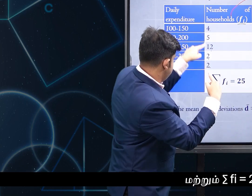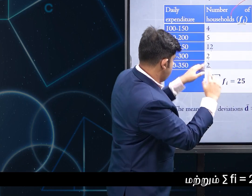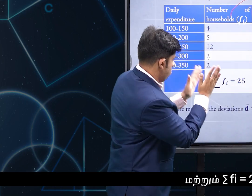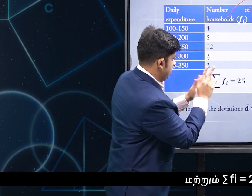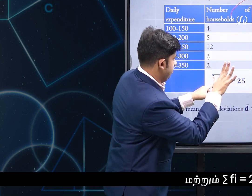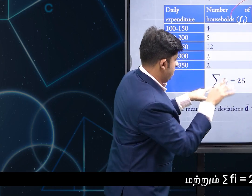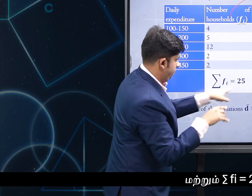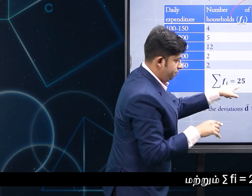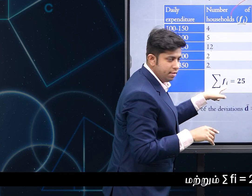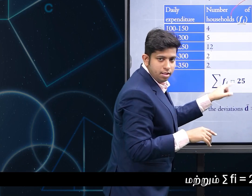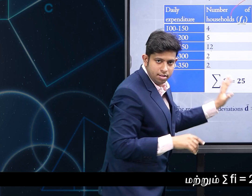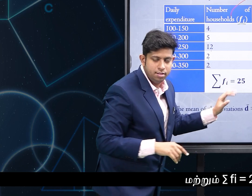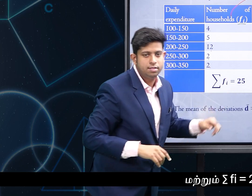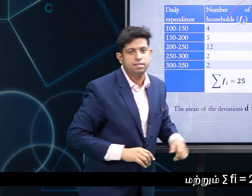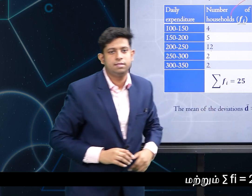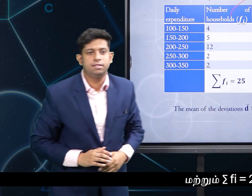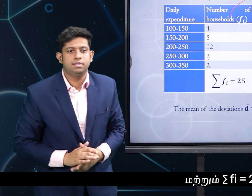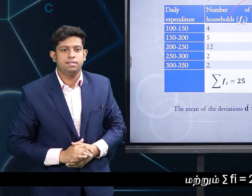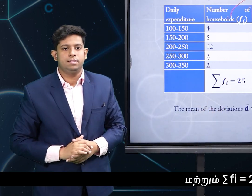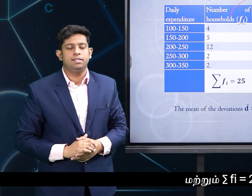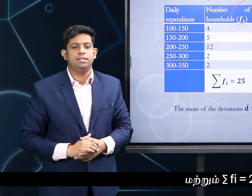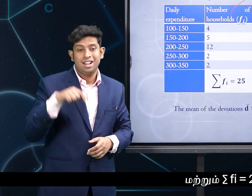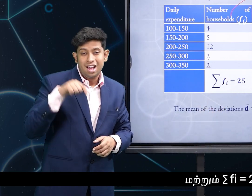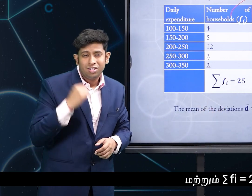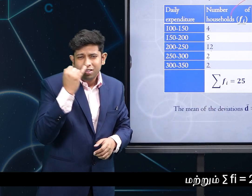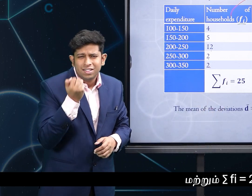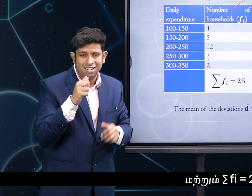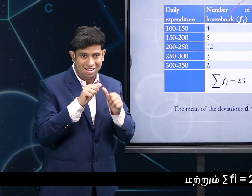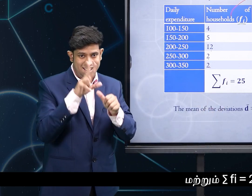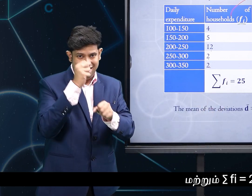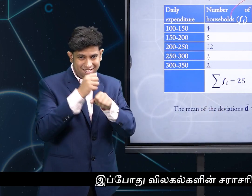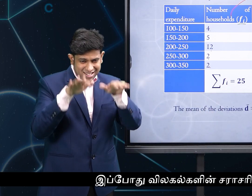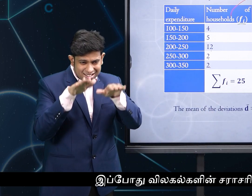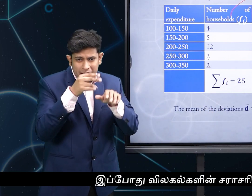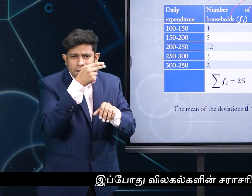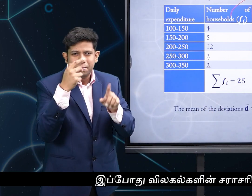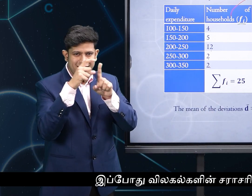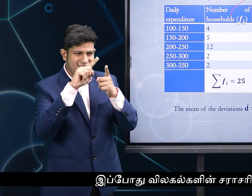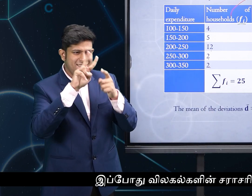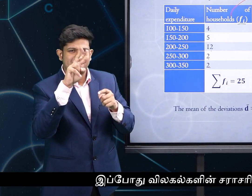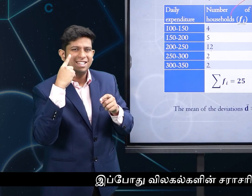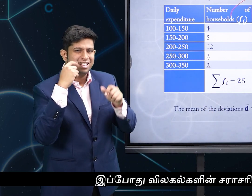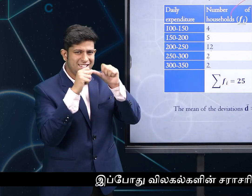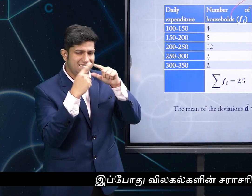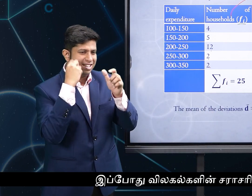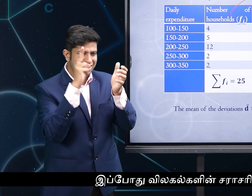மற்றும் f கீழ் இலக்க I ஈடு 25-இன் கூட்டுத்தொகை. இப்போது விலகலின் சராசரியை